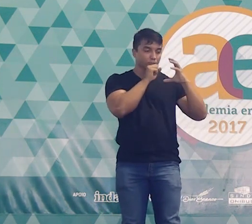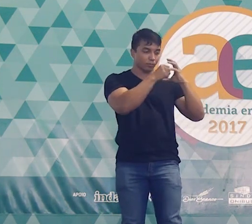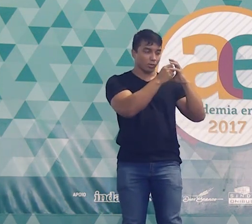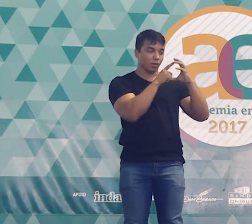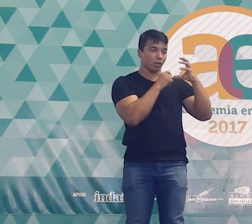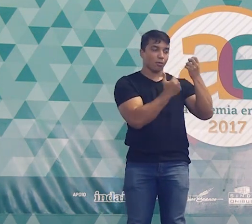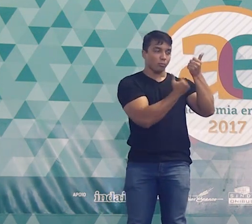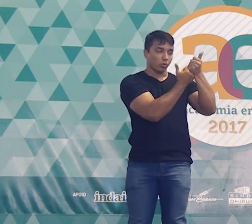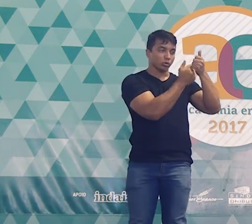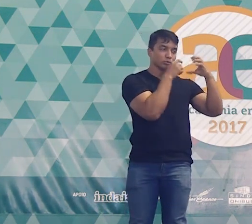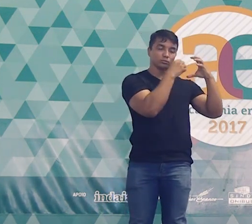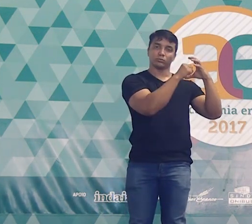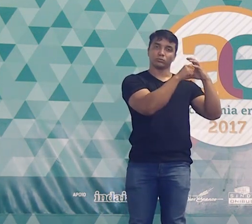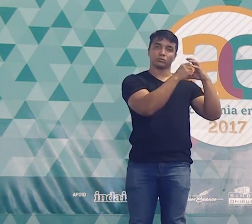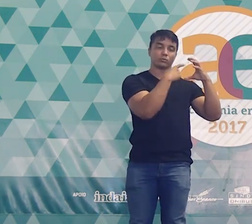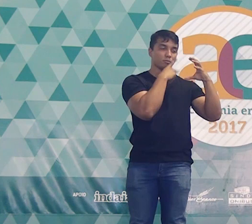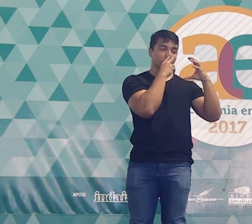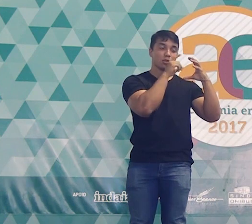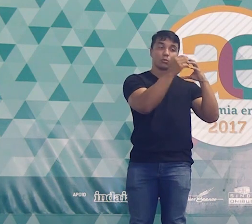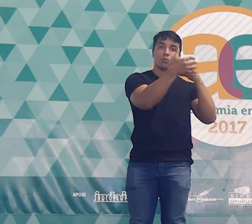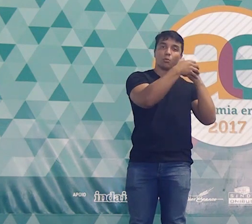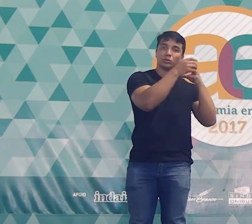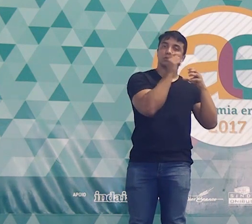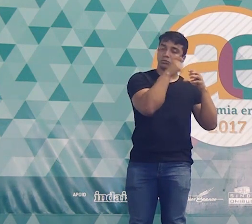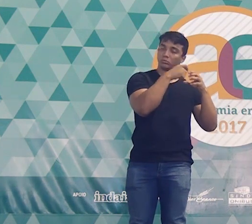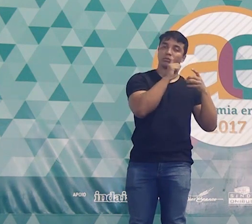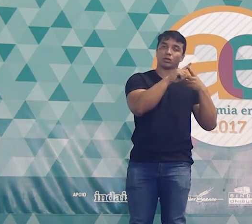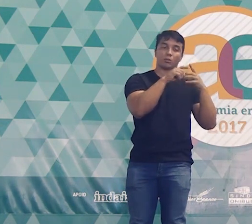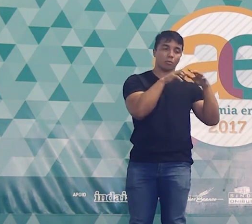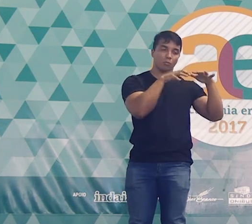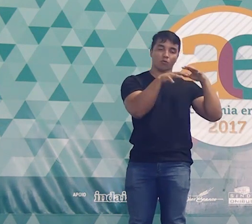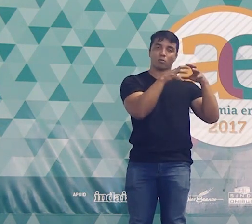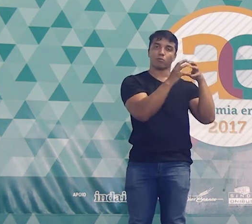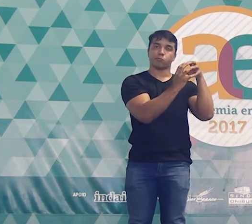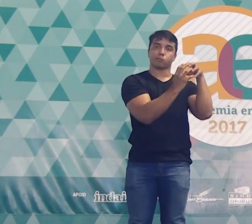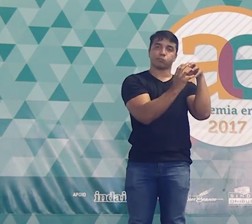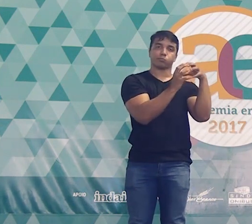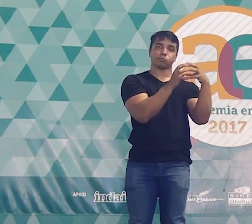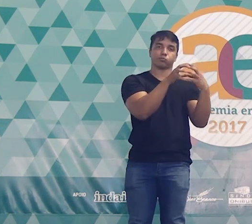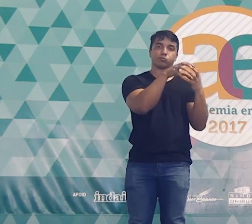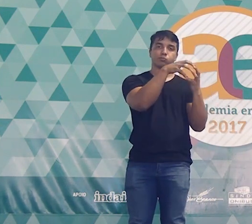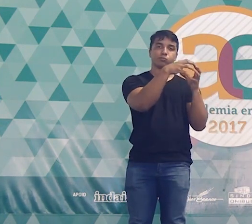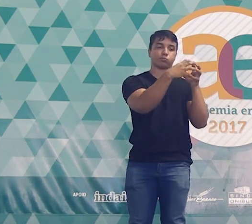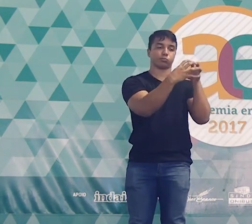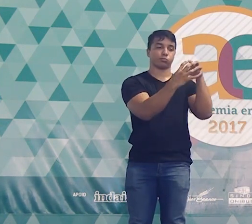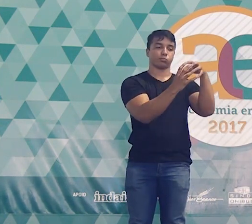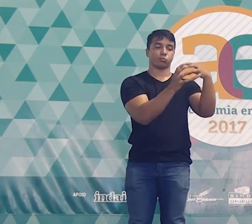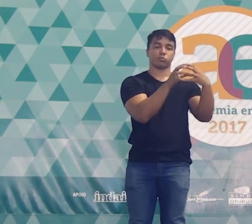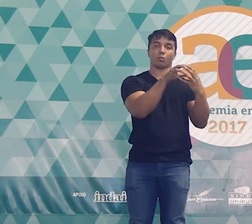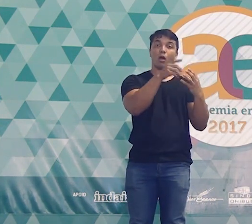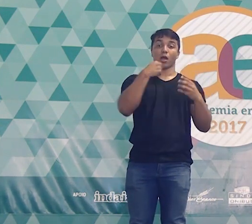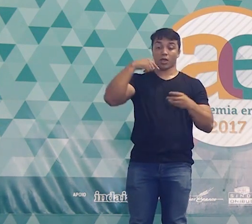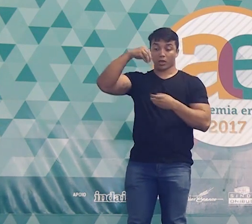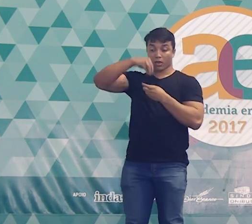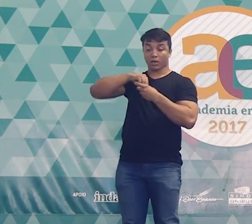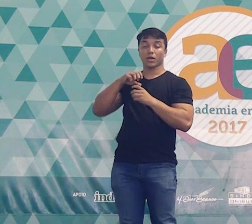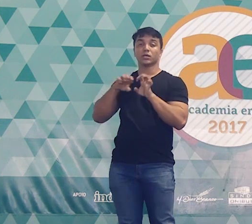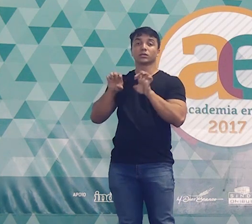suporte, a princípio proteção também e movimento, tá? Gente, quantos esqueletos a gente tem?